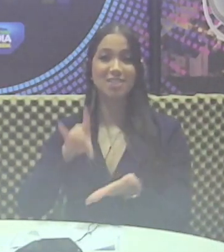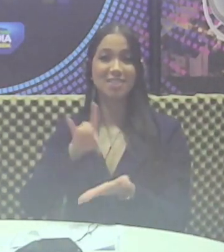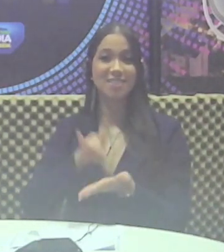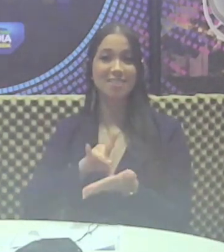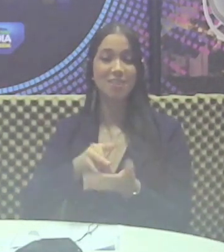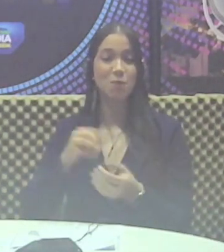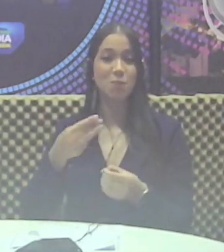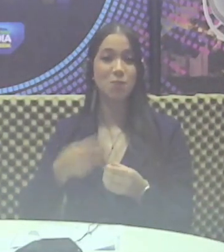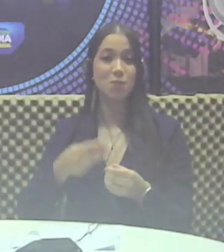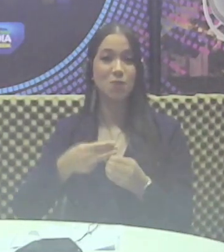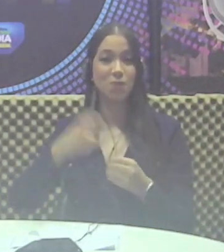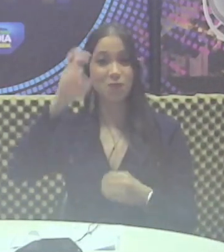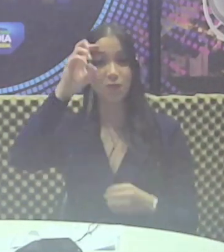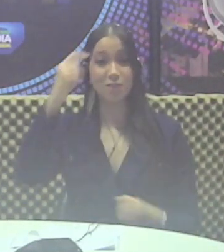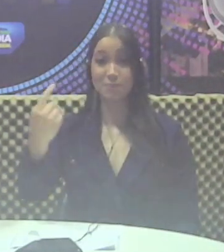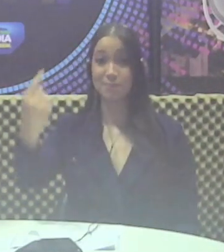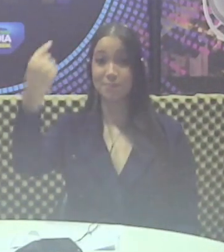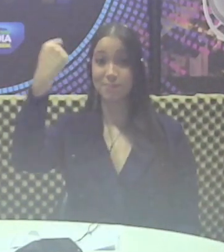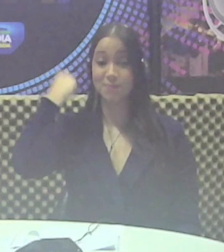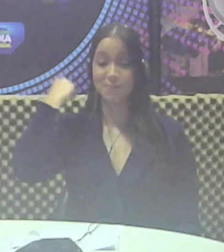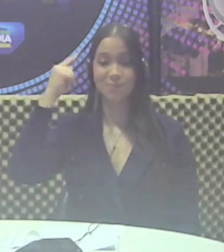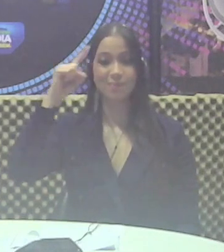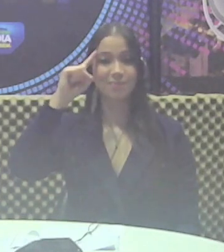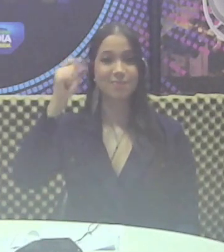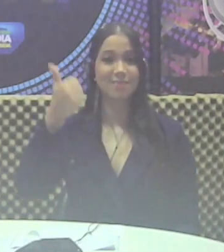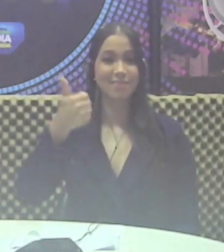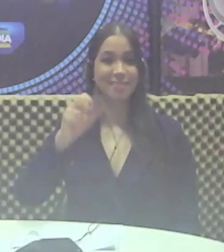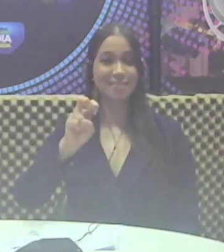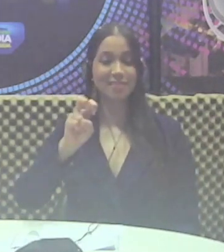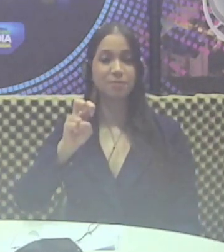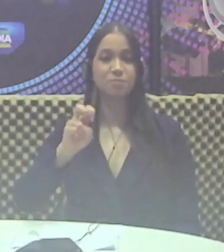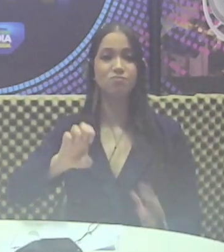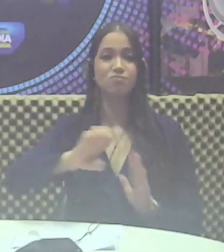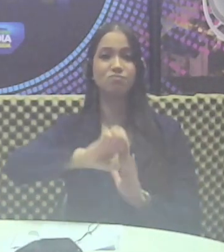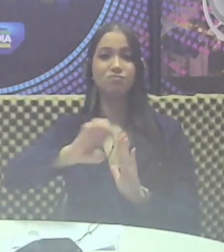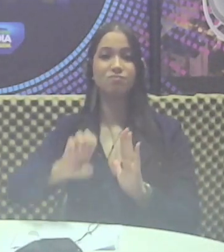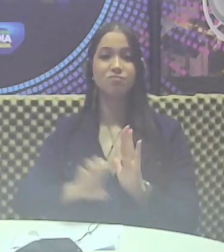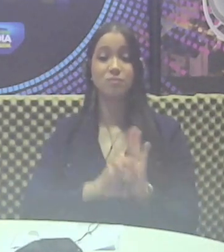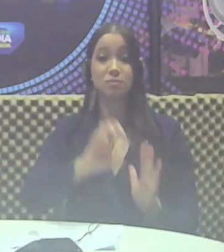Município na última quinta-feira, dia 15. Para o edital